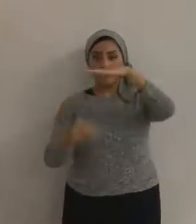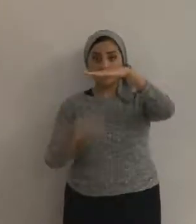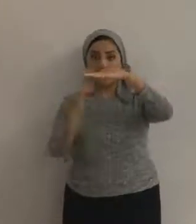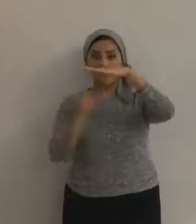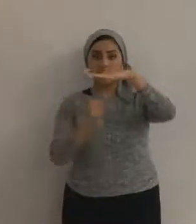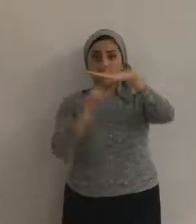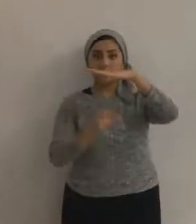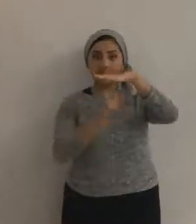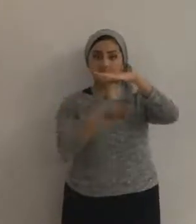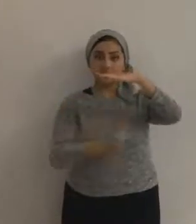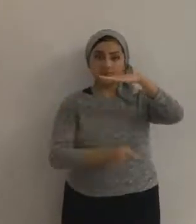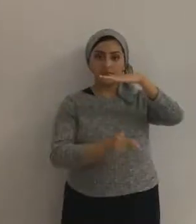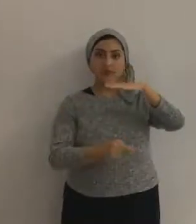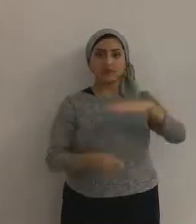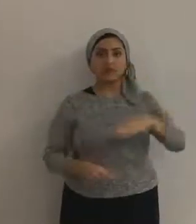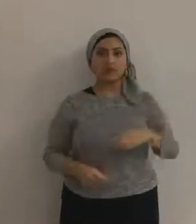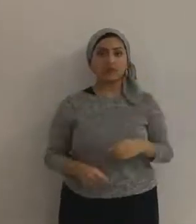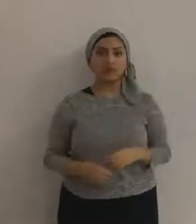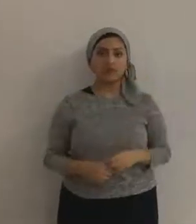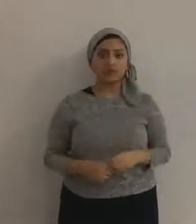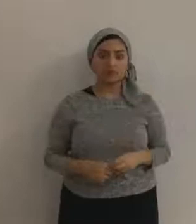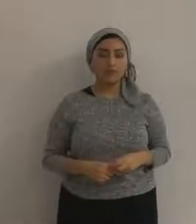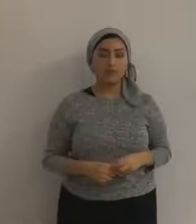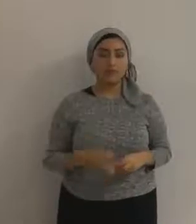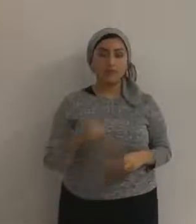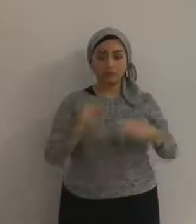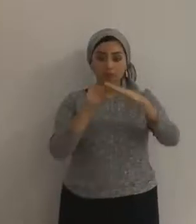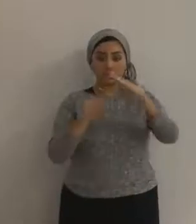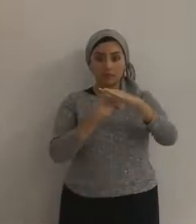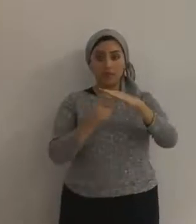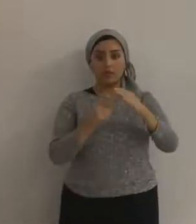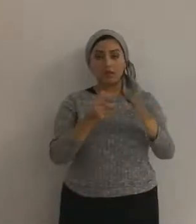ahí se transmite a los pilotes, y los pilotes lo transmiten al suelo firme.